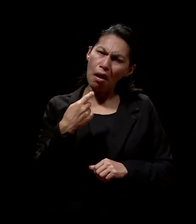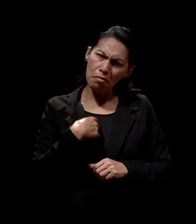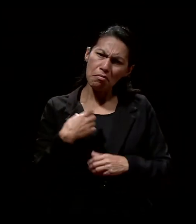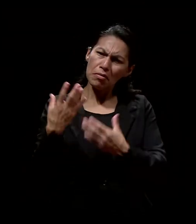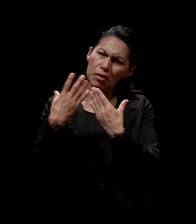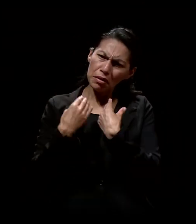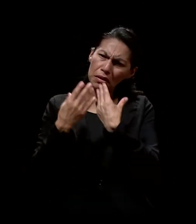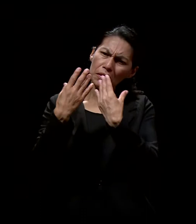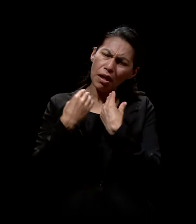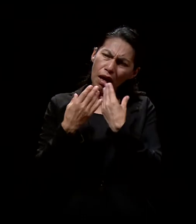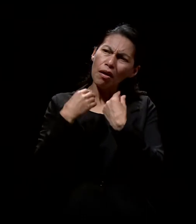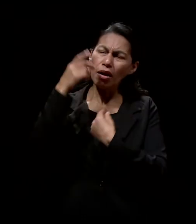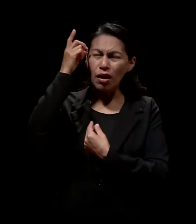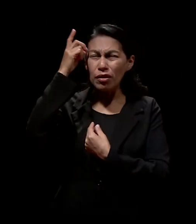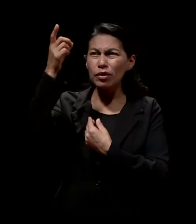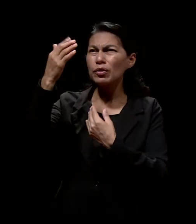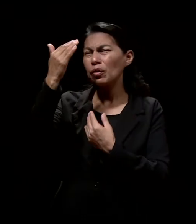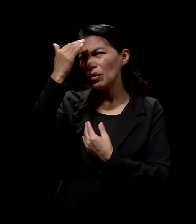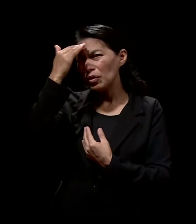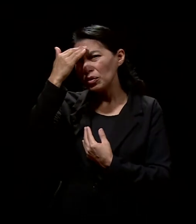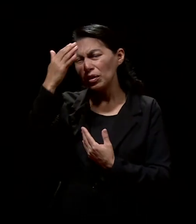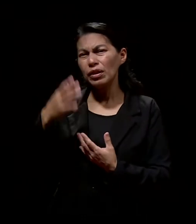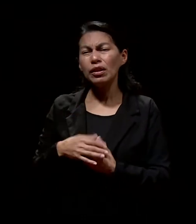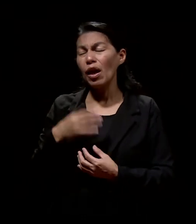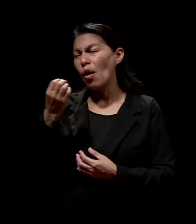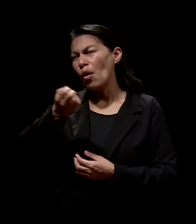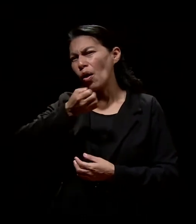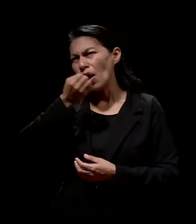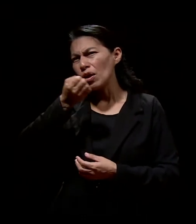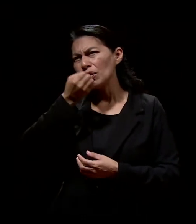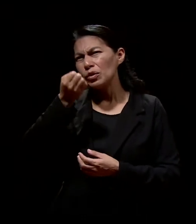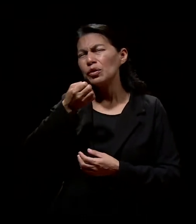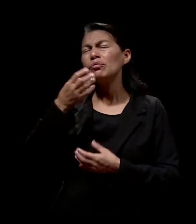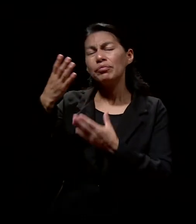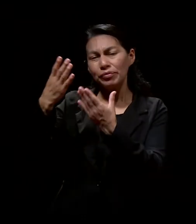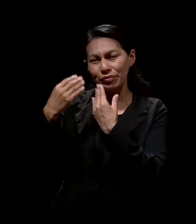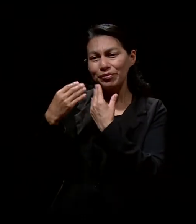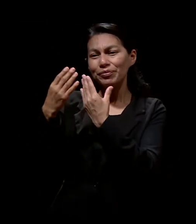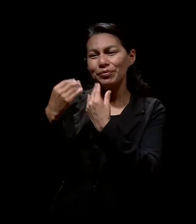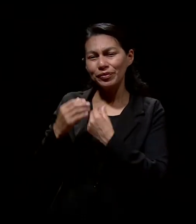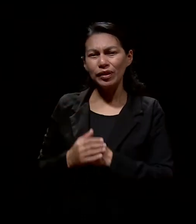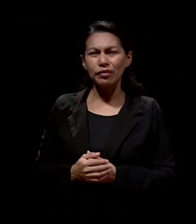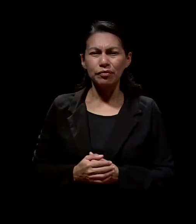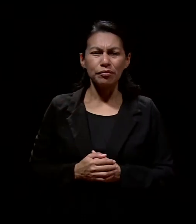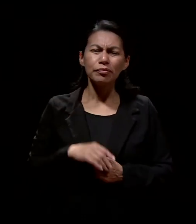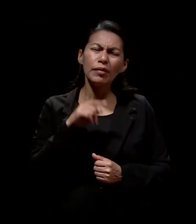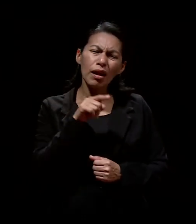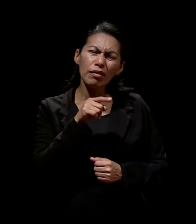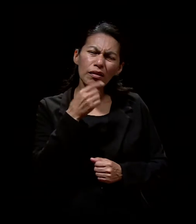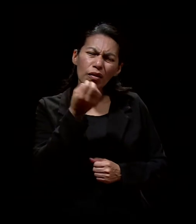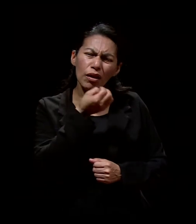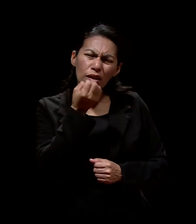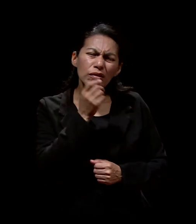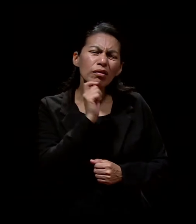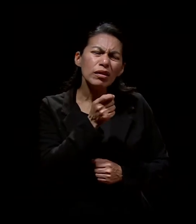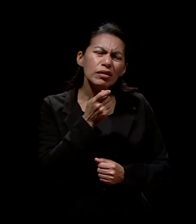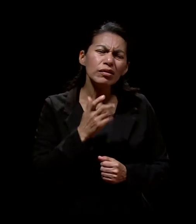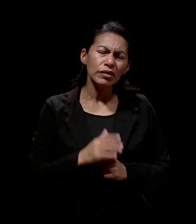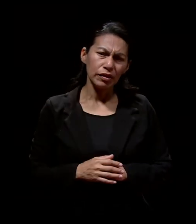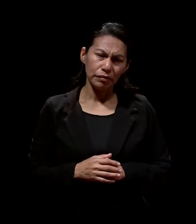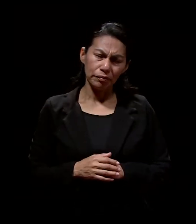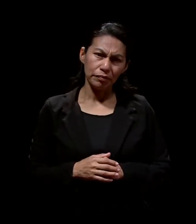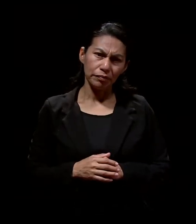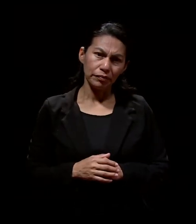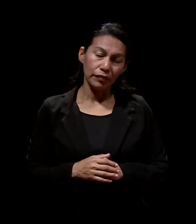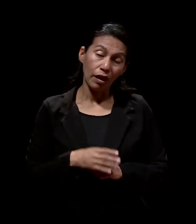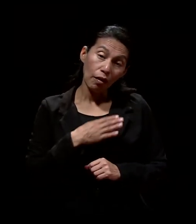pues me enseñaron a conocer a Dios y también algo muy importante fue el enseñarme la oración. ¿Y qué ha llegado a